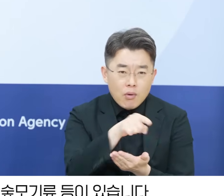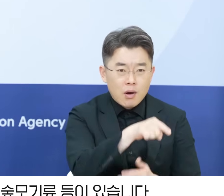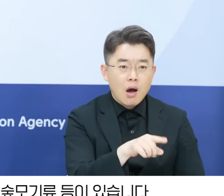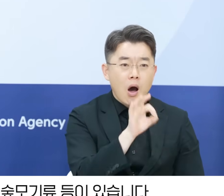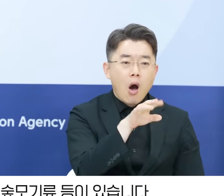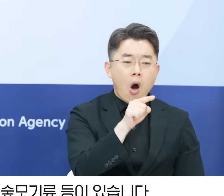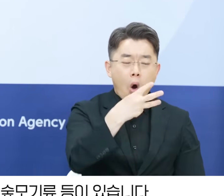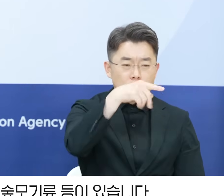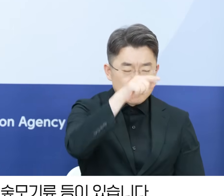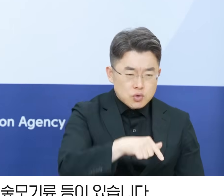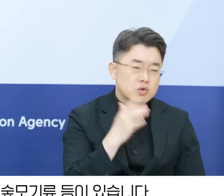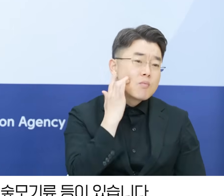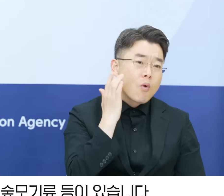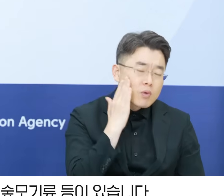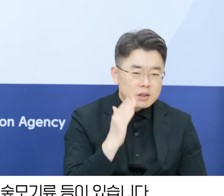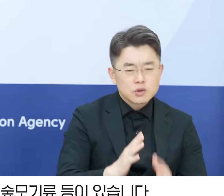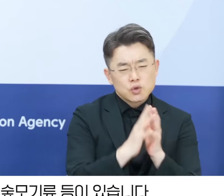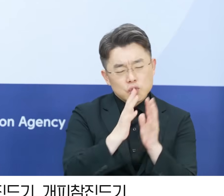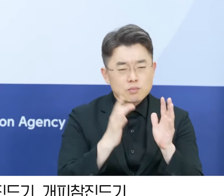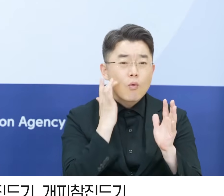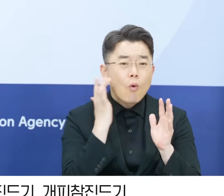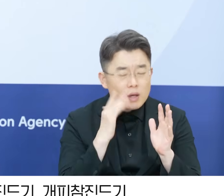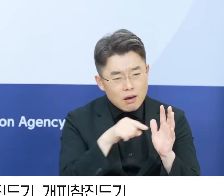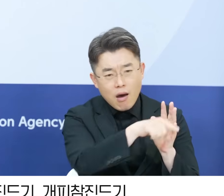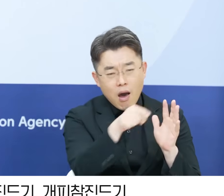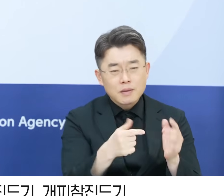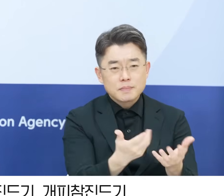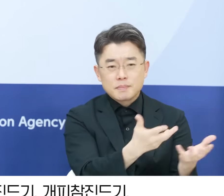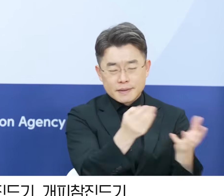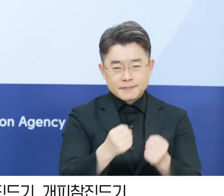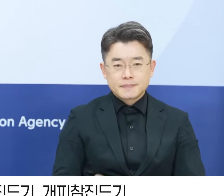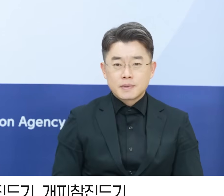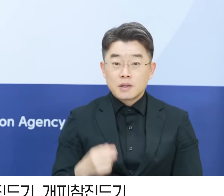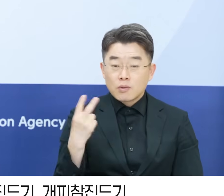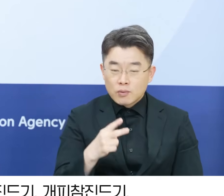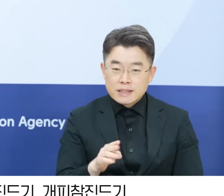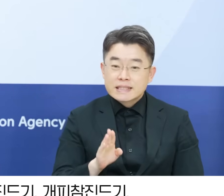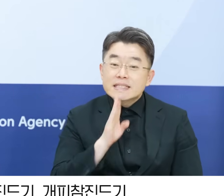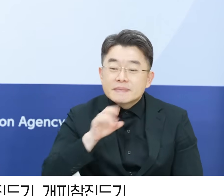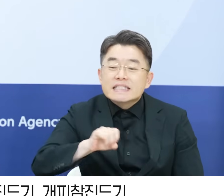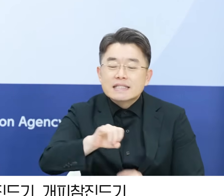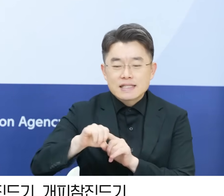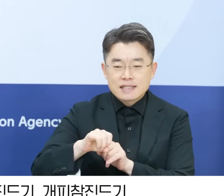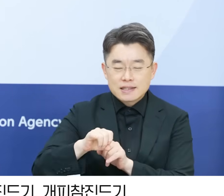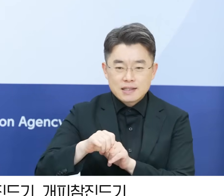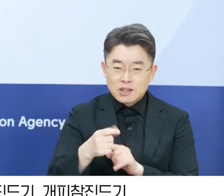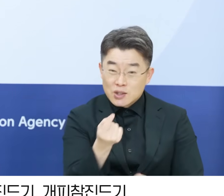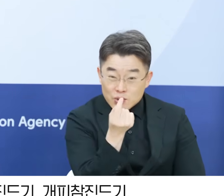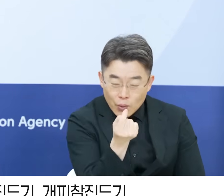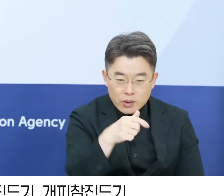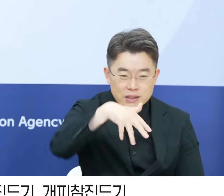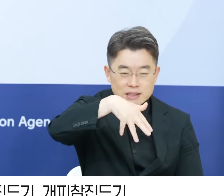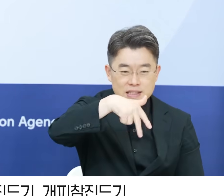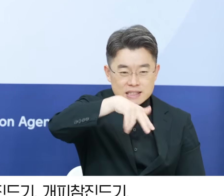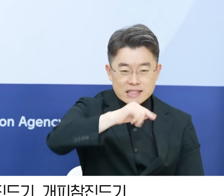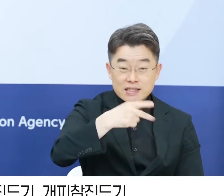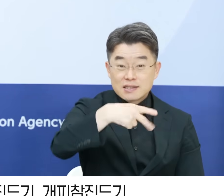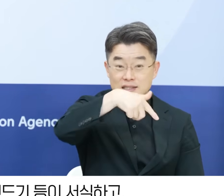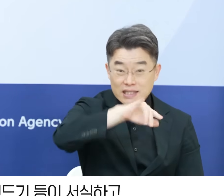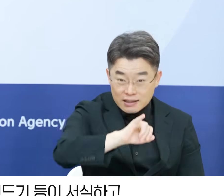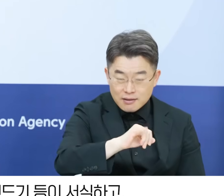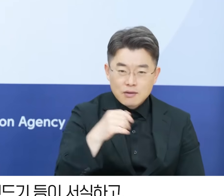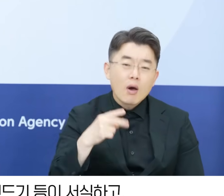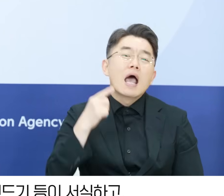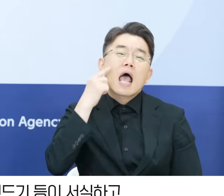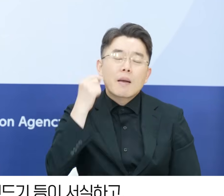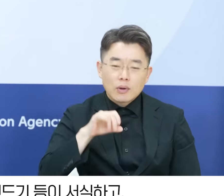진모기류, 순모기류 등이 있습니다. 참진드기는 작은 소피 참진드기, 계피 참진드기,